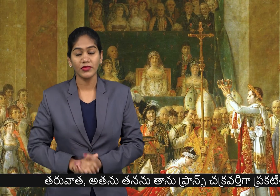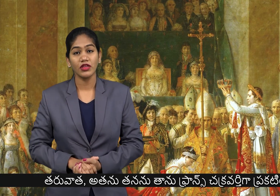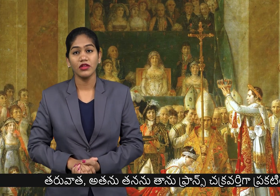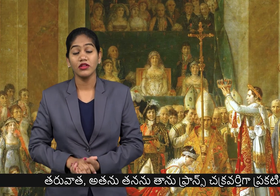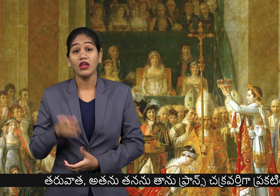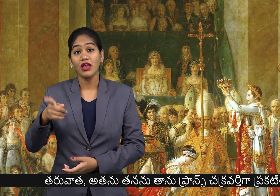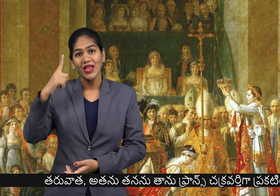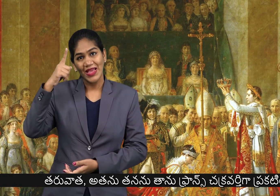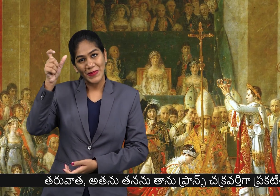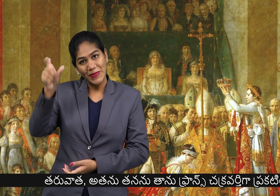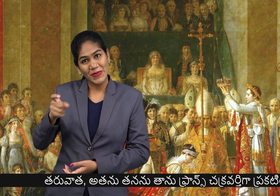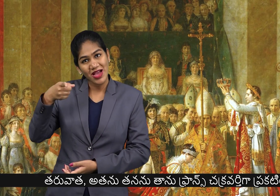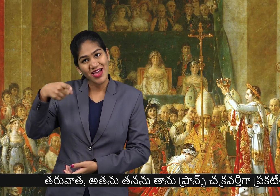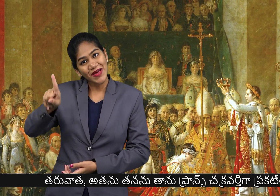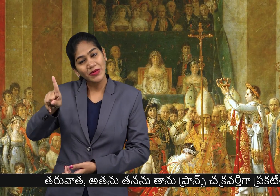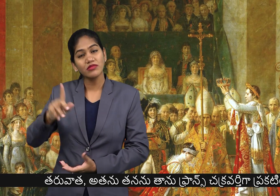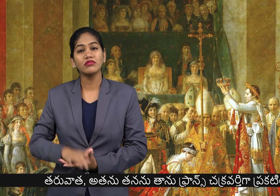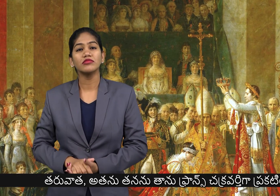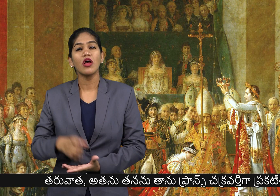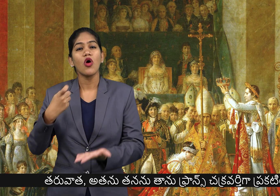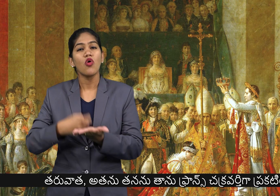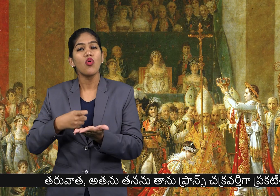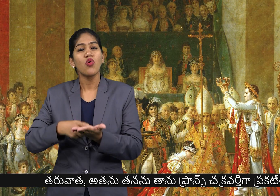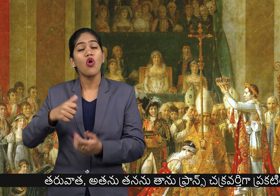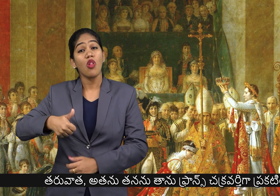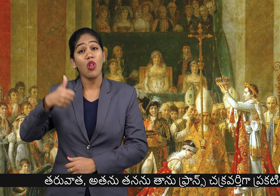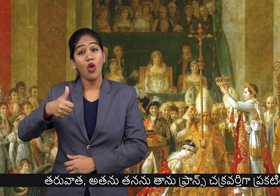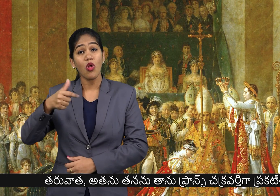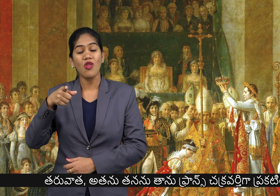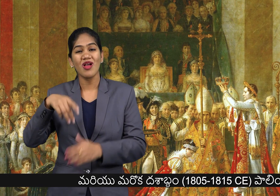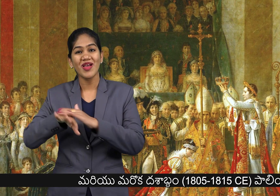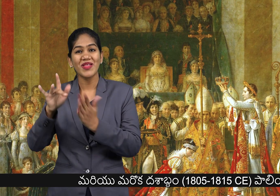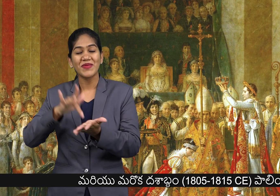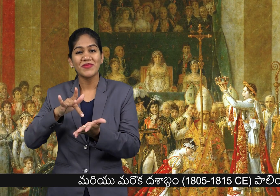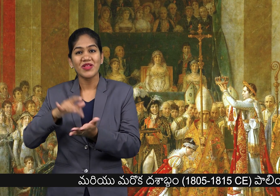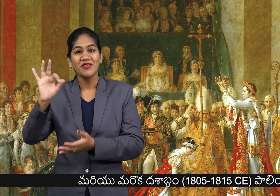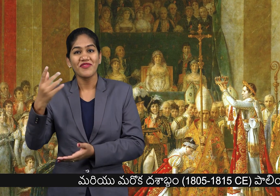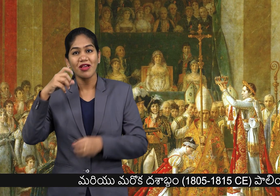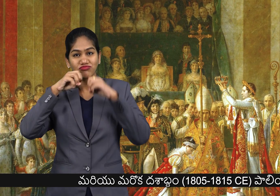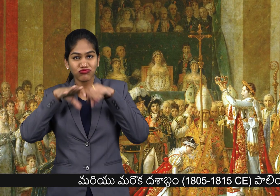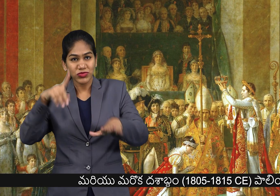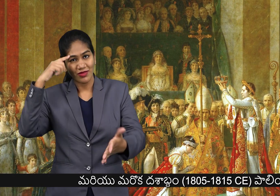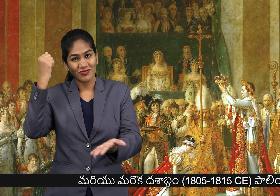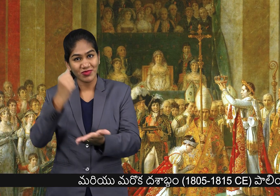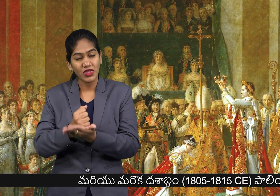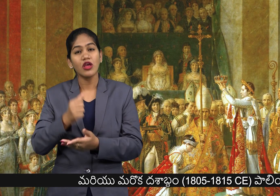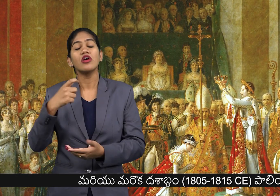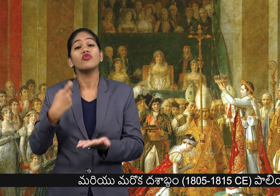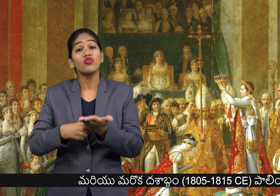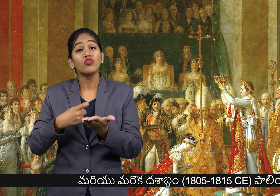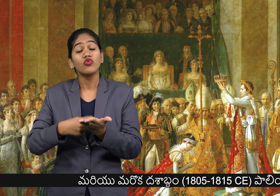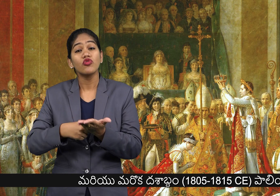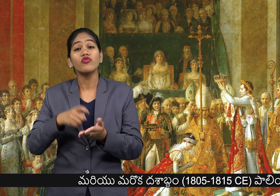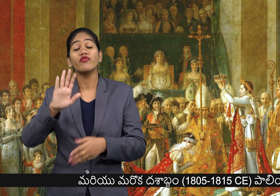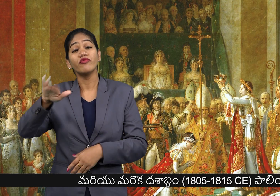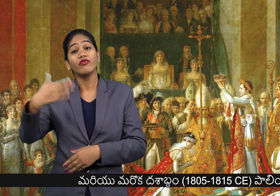తర్వాత అతను తన్ను తాను ఫ్రాన్స్ చక్రవర్తిగా ప్రకటించుకున్నాడు. మరొక శతాబ్దం 1805